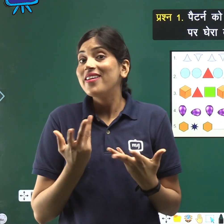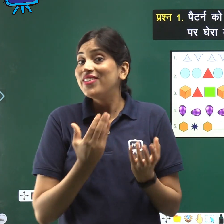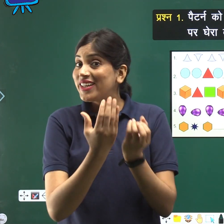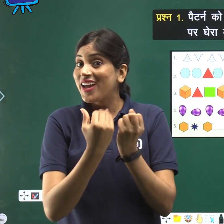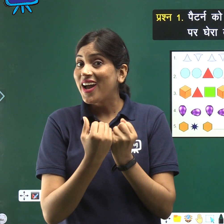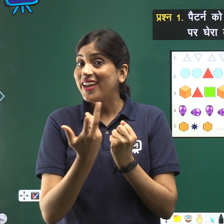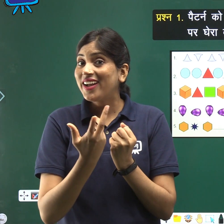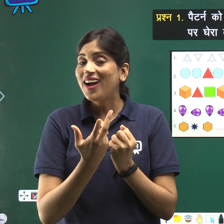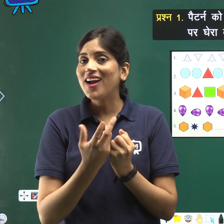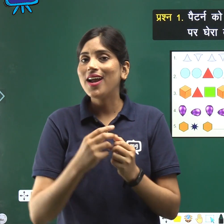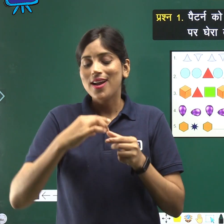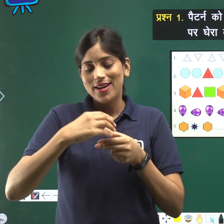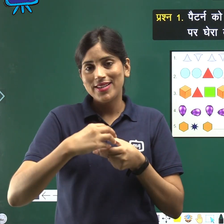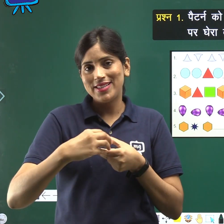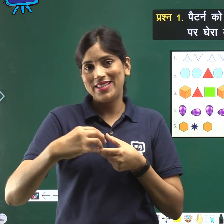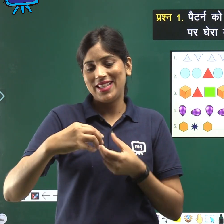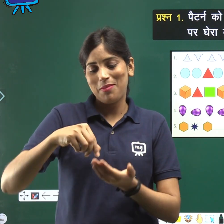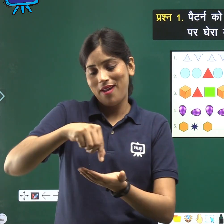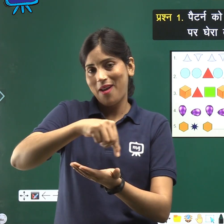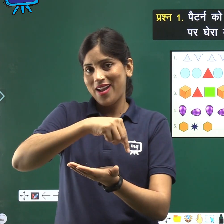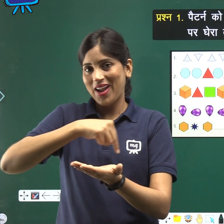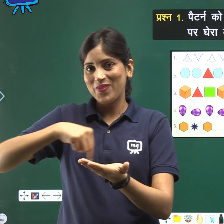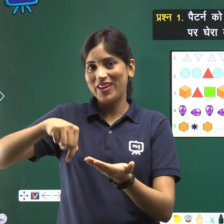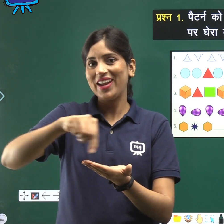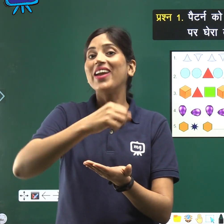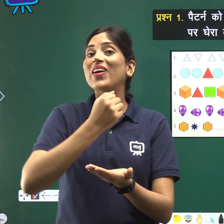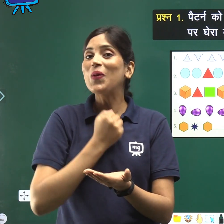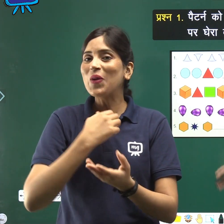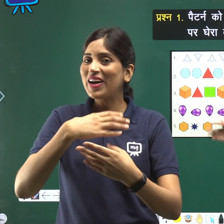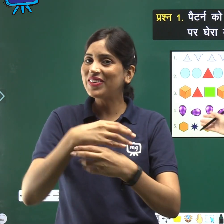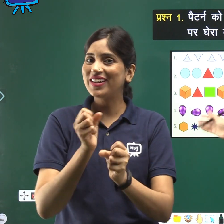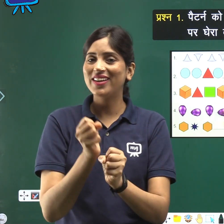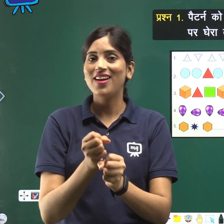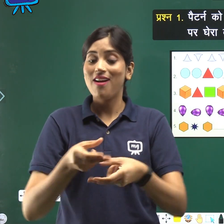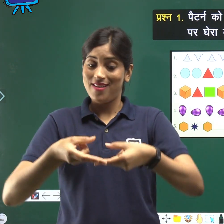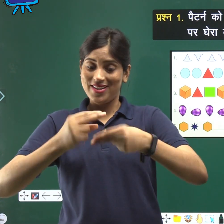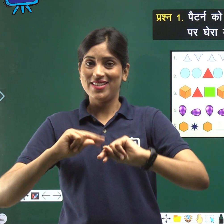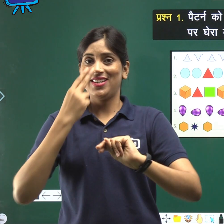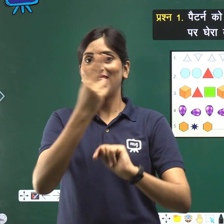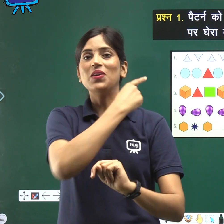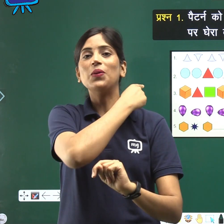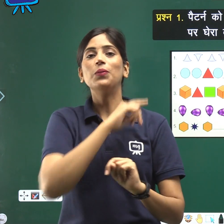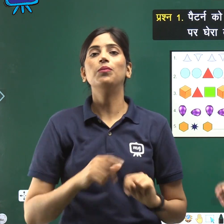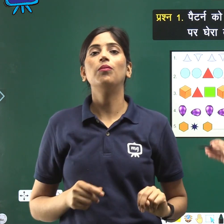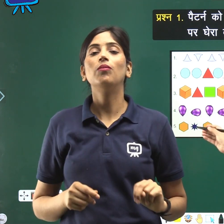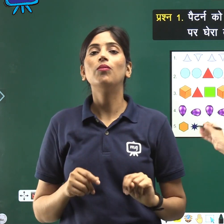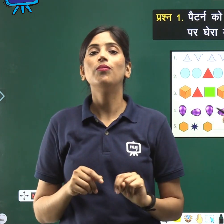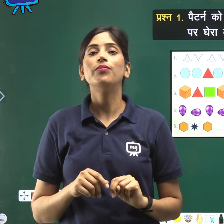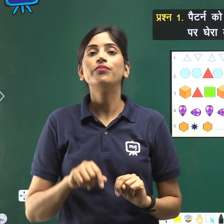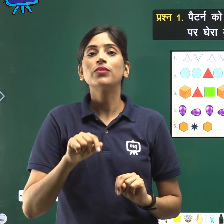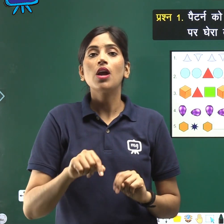आएगा? सीधे पे हमने गोला बनाया। फिर नीचे देखो,